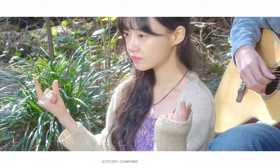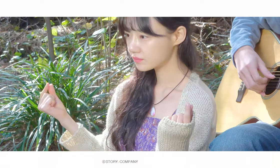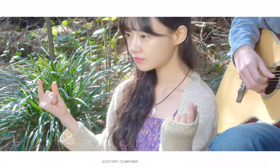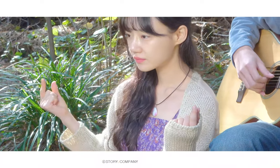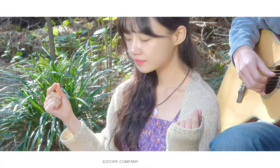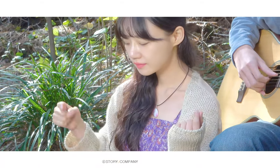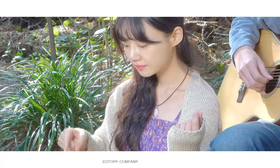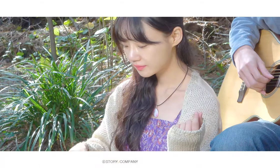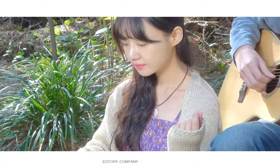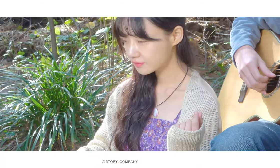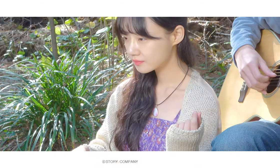같은 건